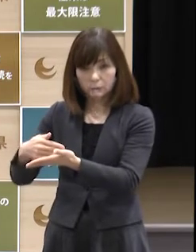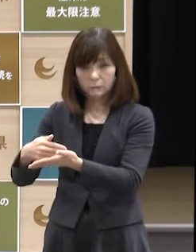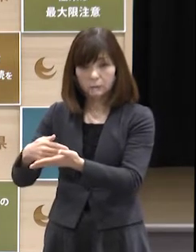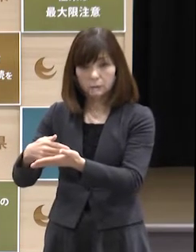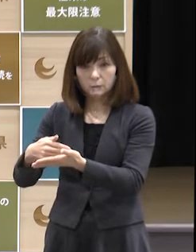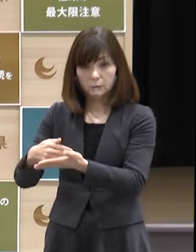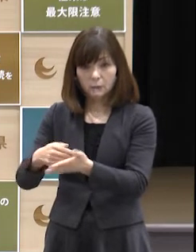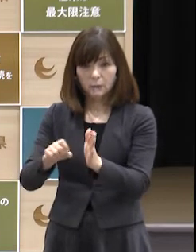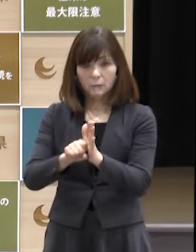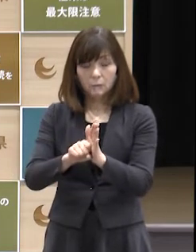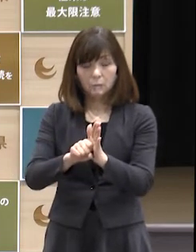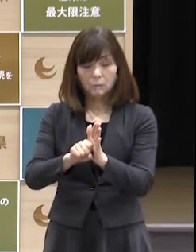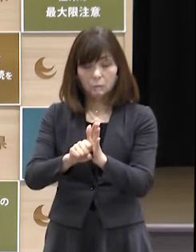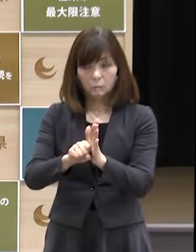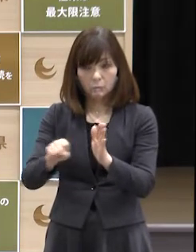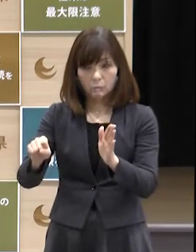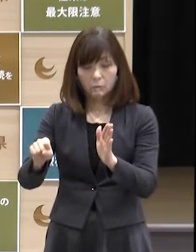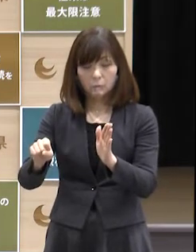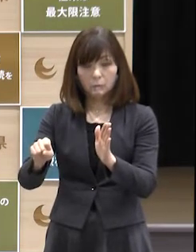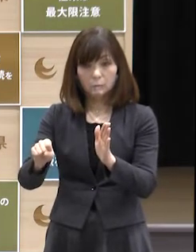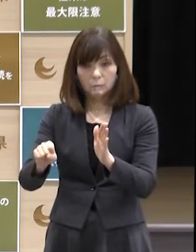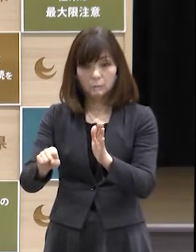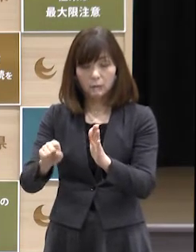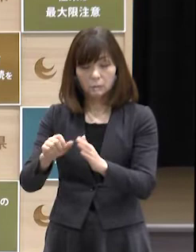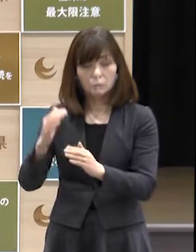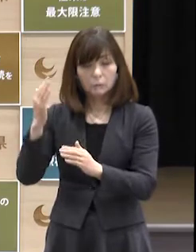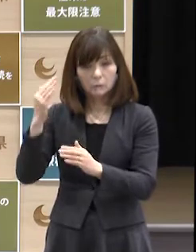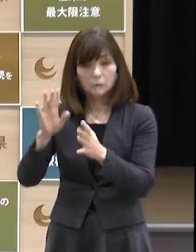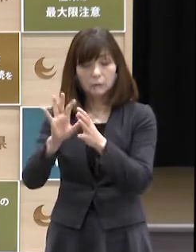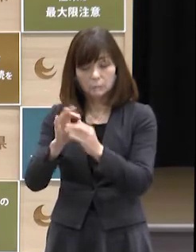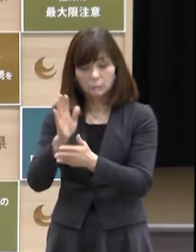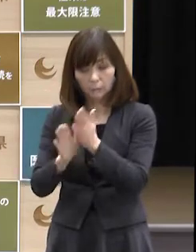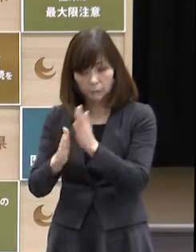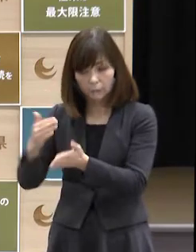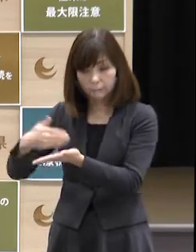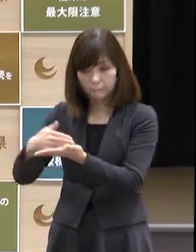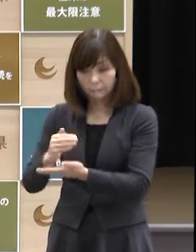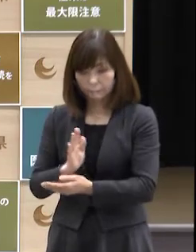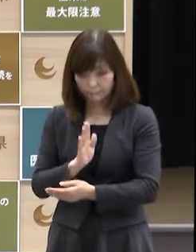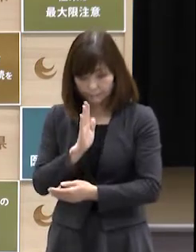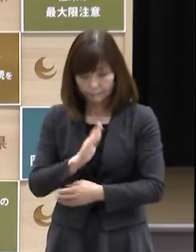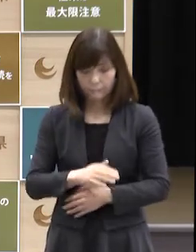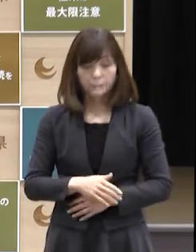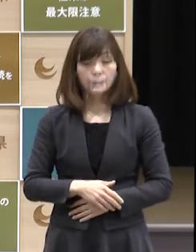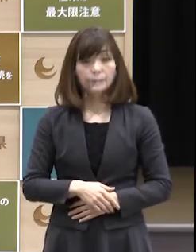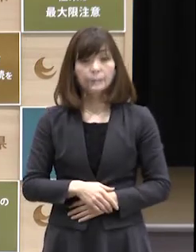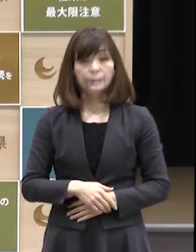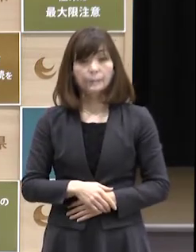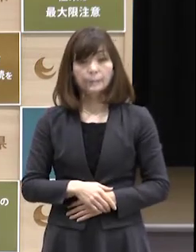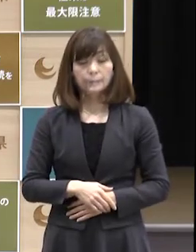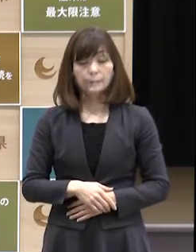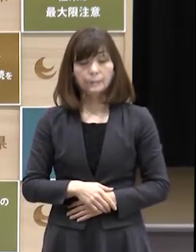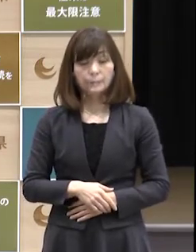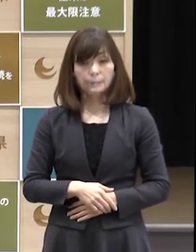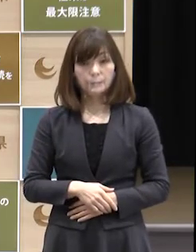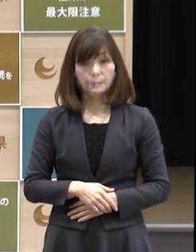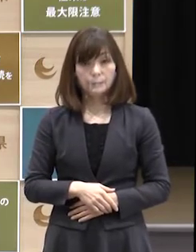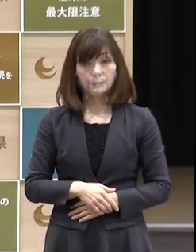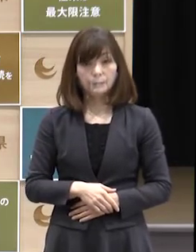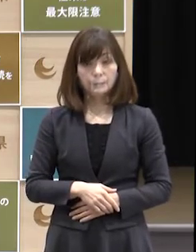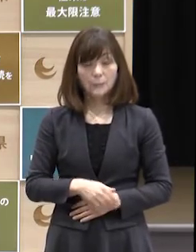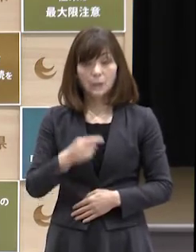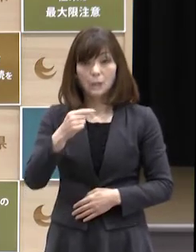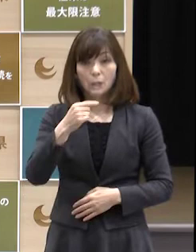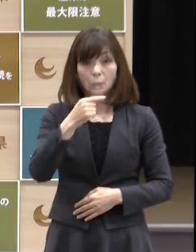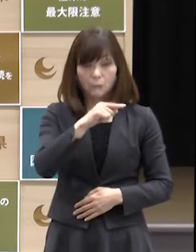面を表しているという、 はい、 それは聞き取れなくて何とおっしゃ る。いや、つまりですね、その例えばそのロシア